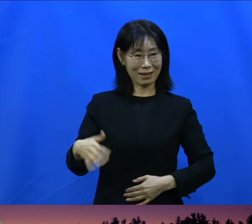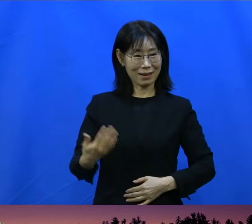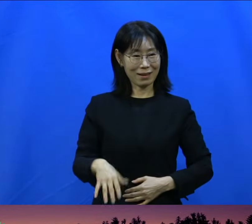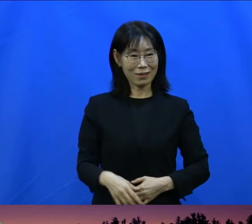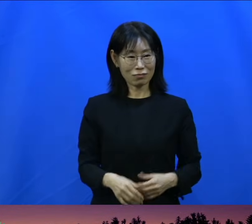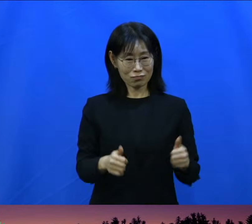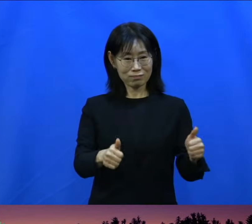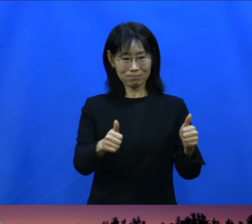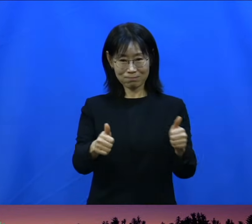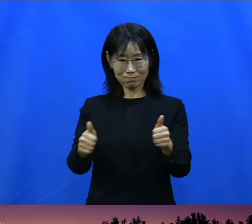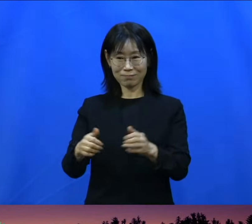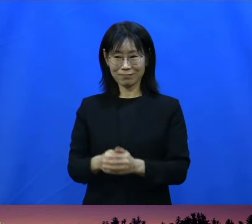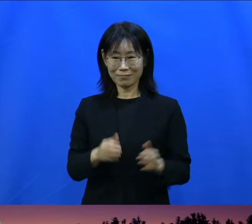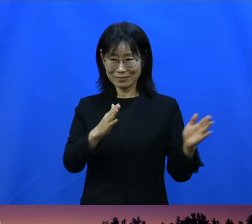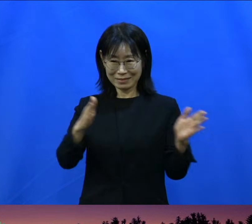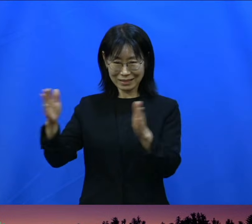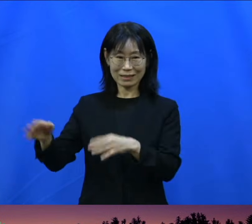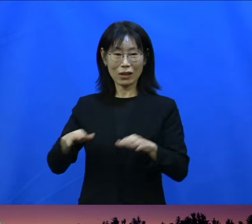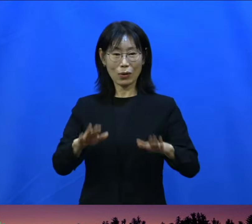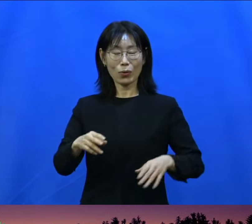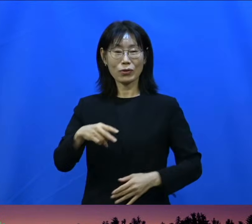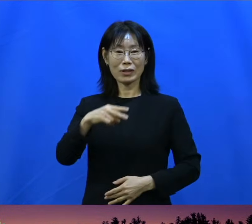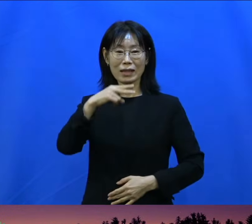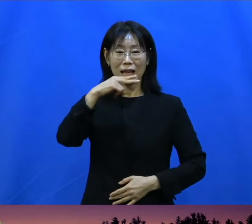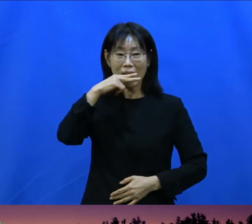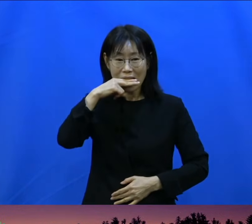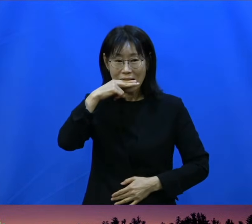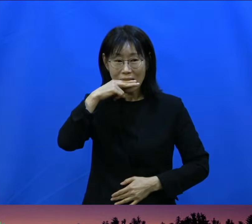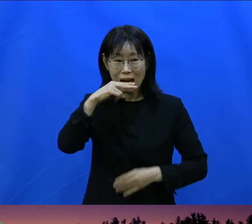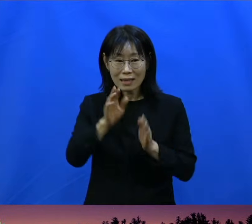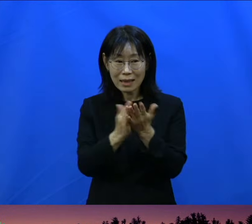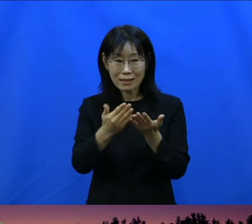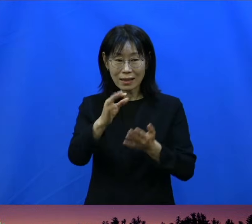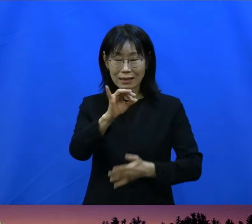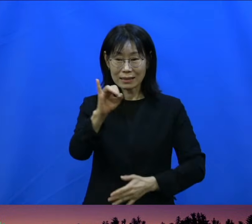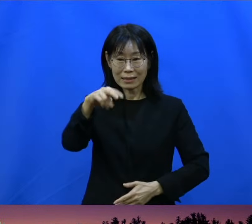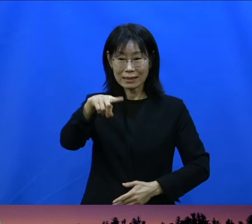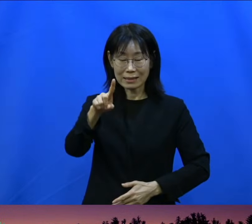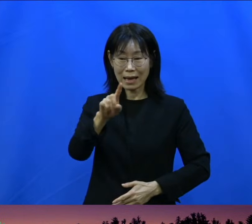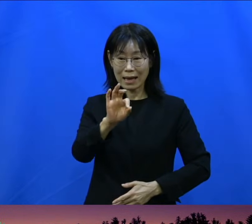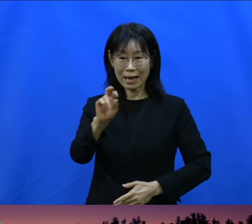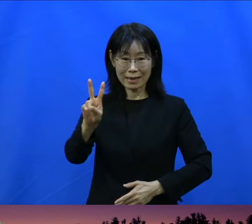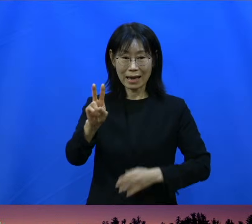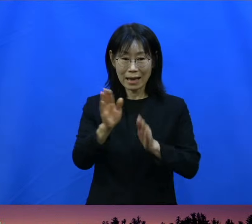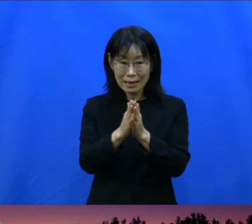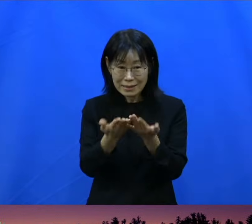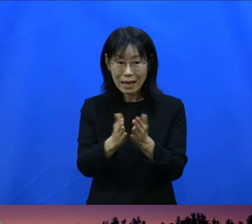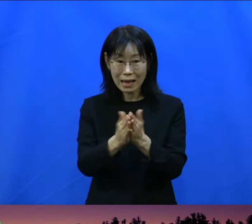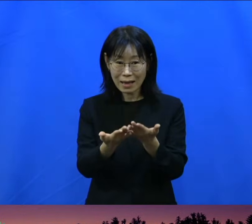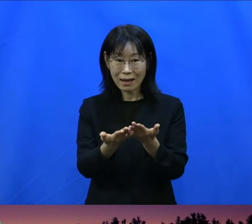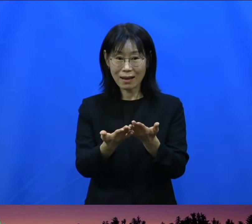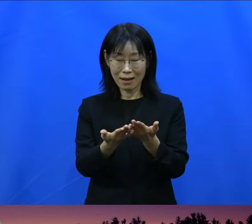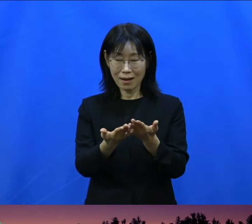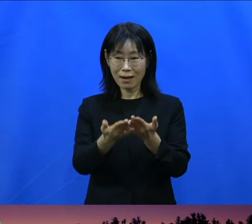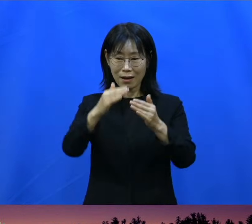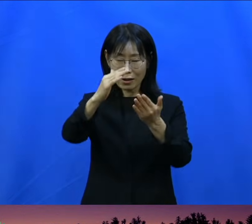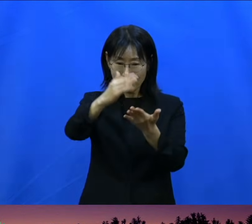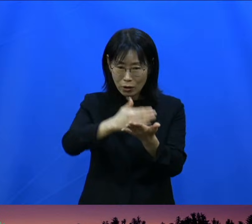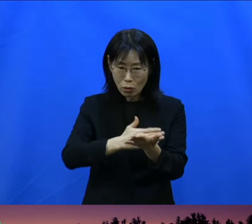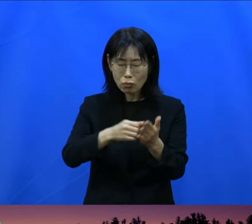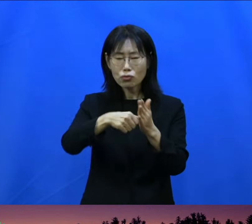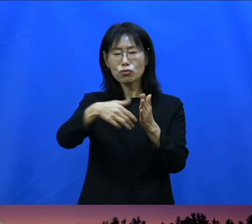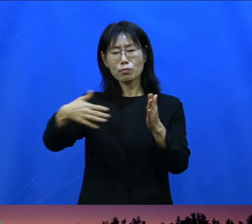자, 오늘 이 이사야서를 좀 이게 우리가 알려져 있는 굉장히 유명한 본문이에요. 이